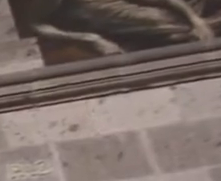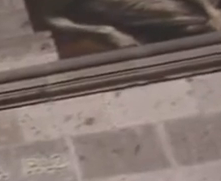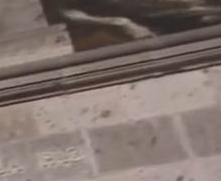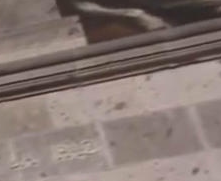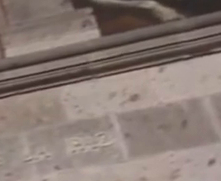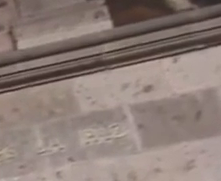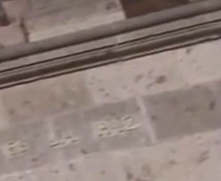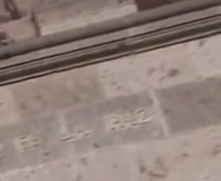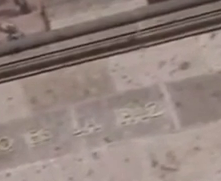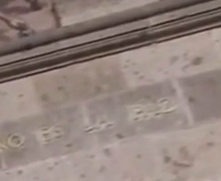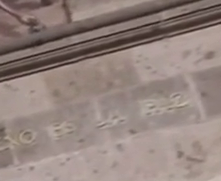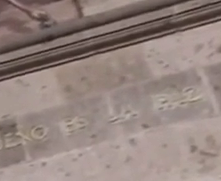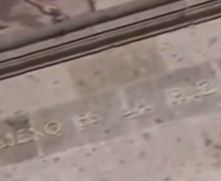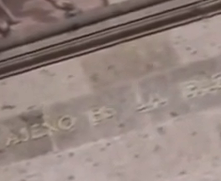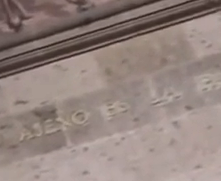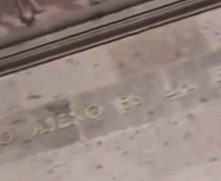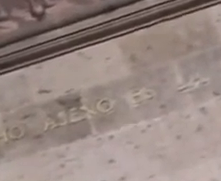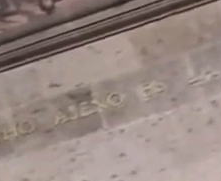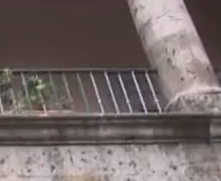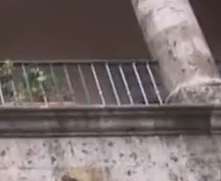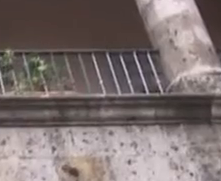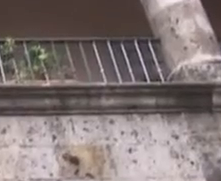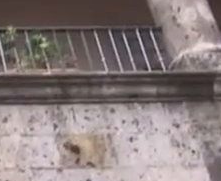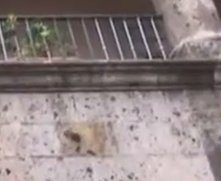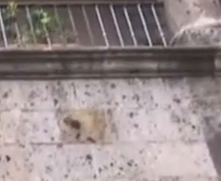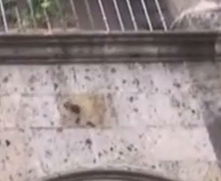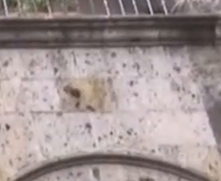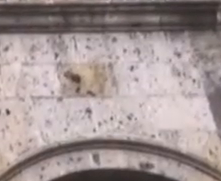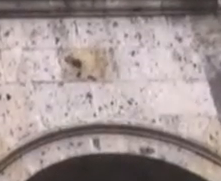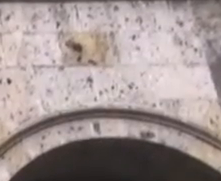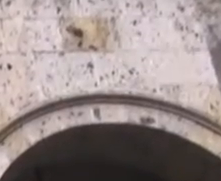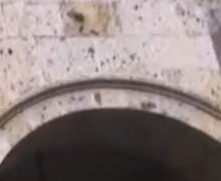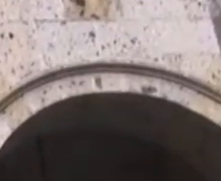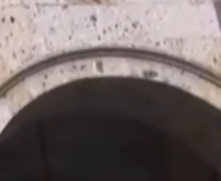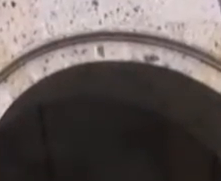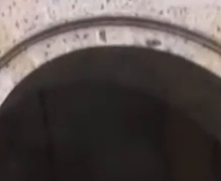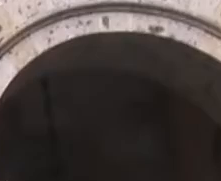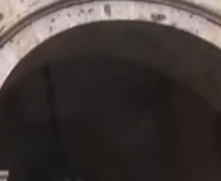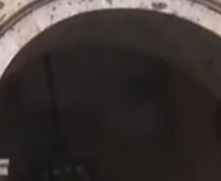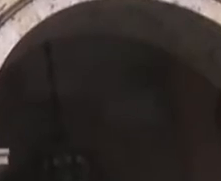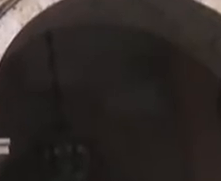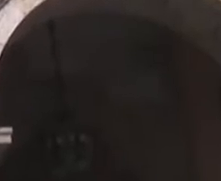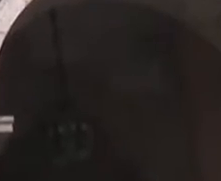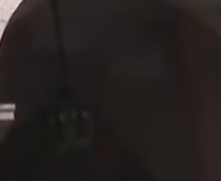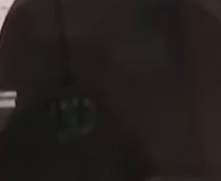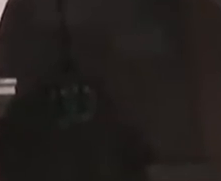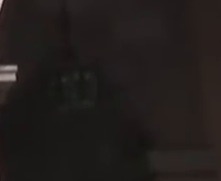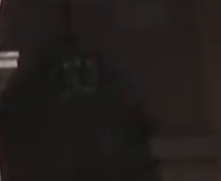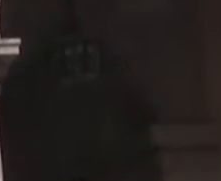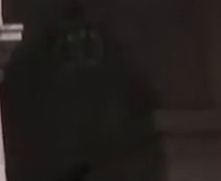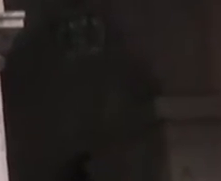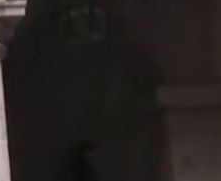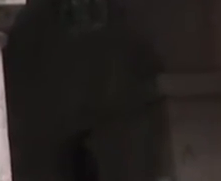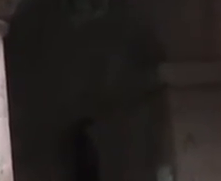de oportunidades para todos los ciudadanos y combatir de frente la corrupción e impunidad para conseguir construir un